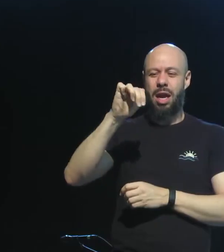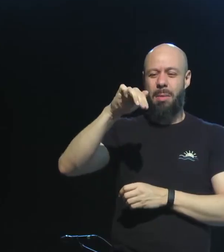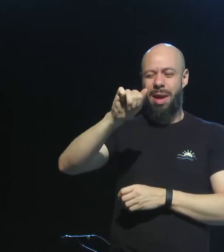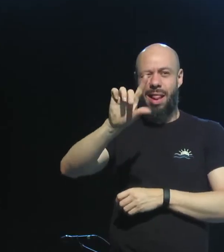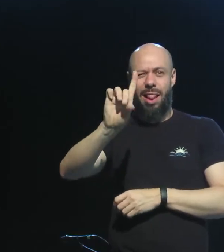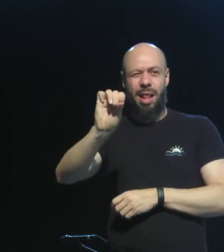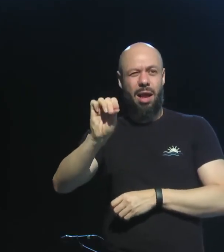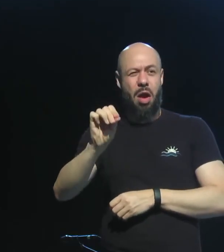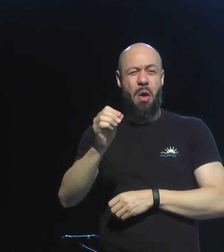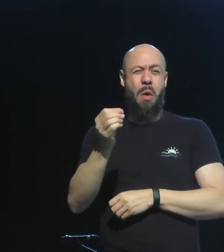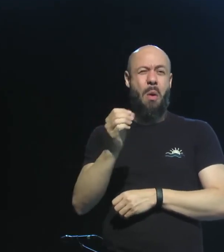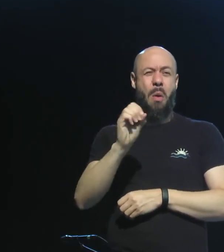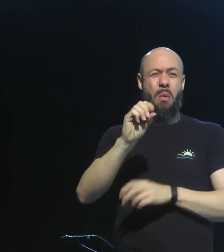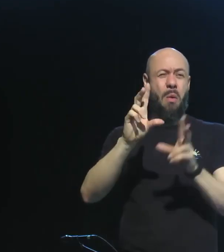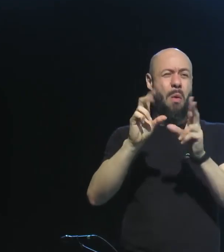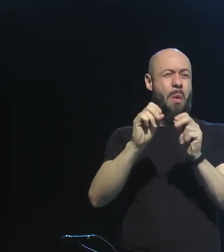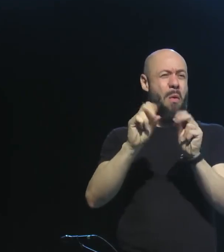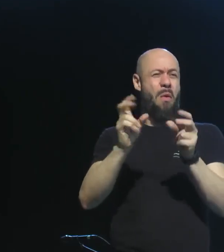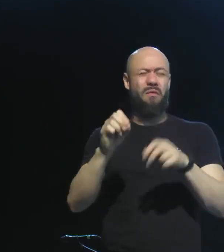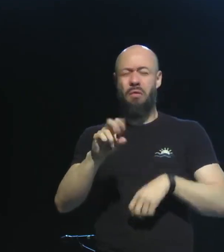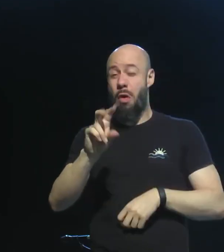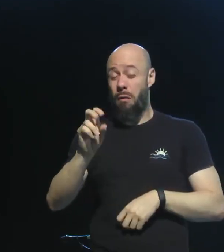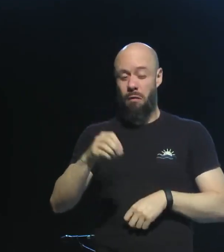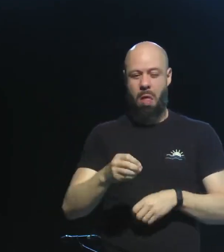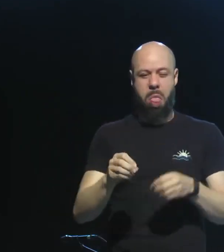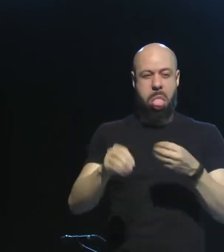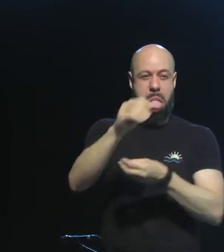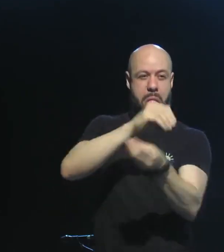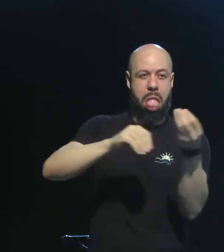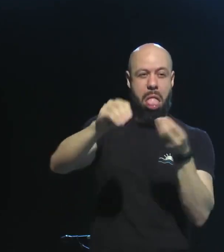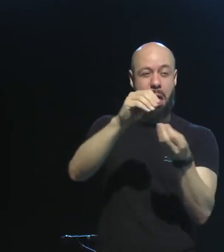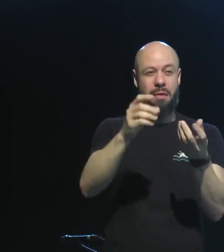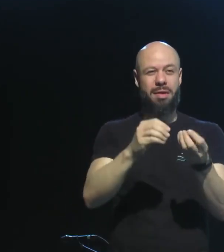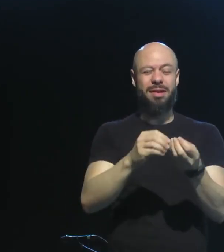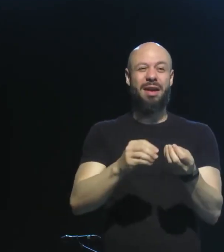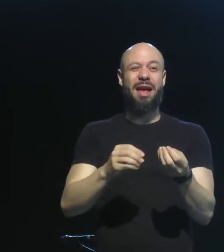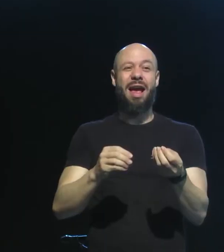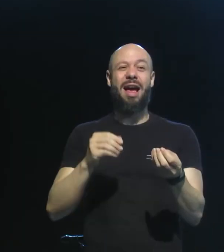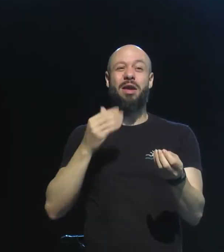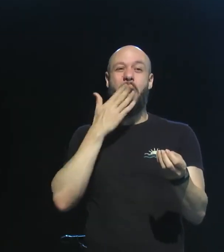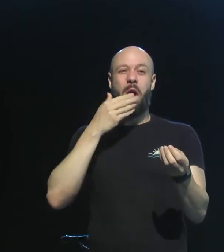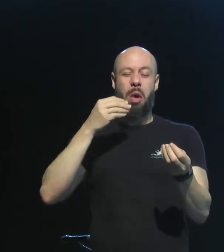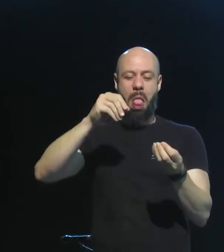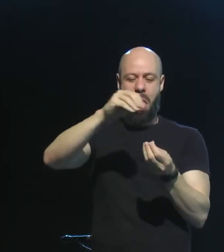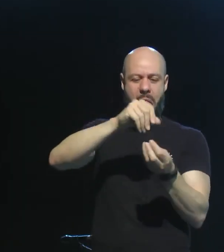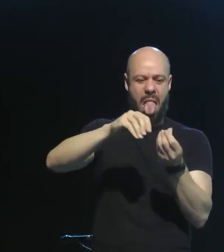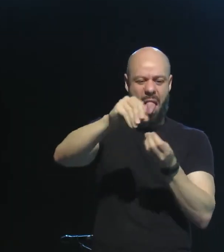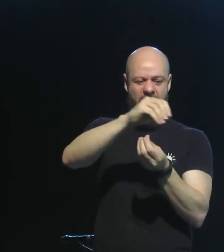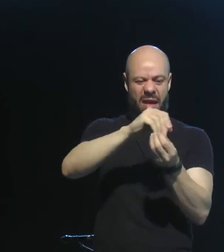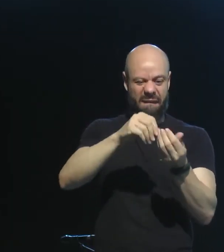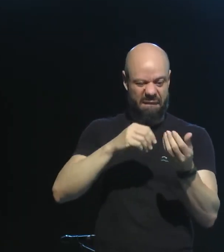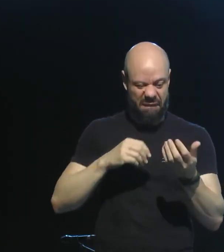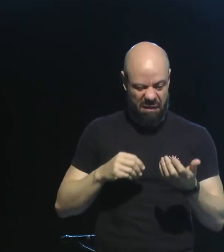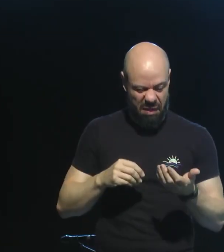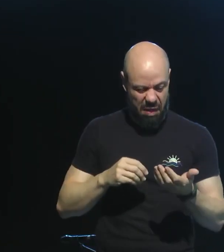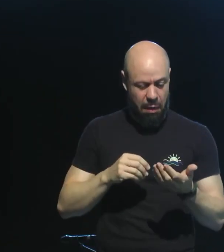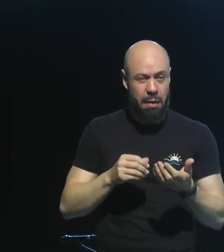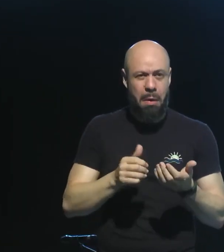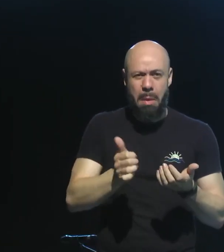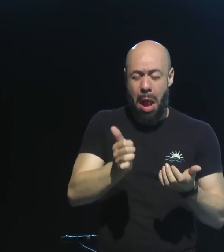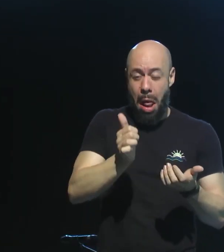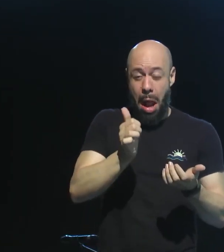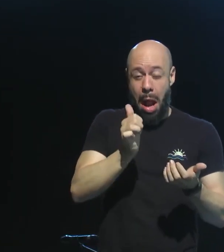E ela botava ainda na xícara, botava eu e meu irmão, aquela coisa cheia de açúcar cristal, aquele grosso, uma gema de ovo, e botava nós a